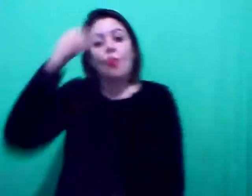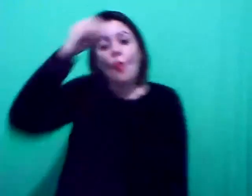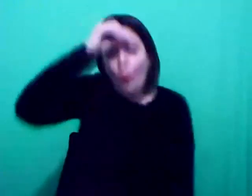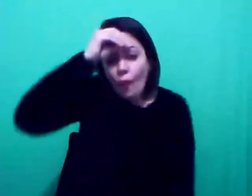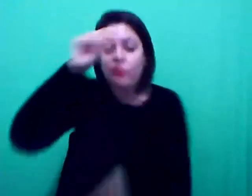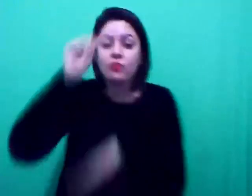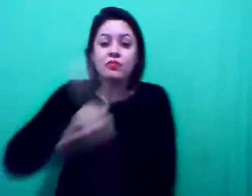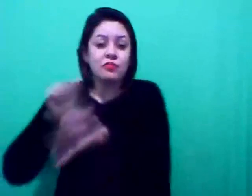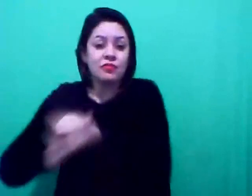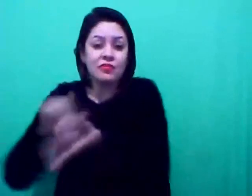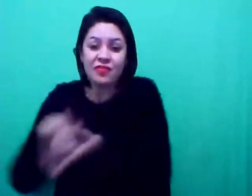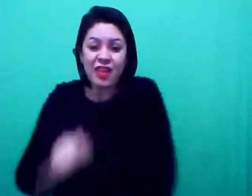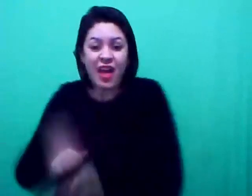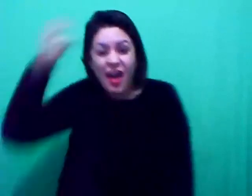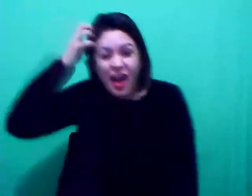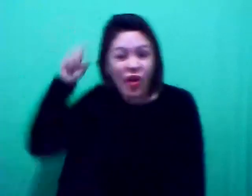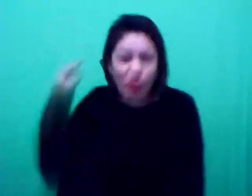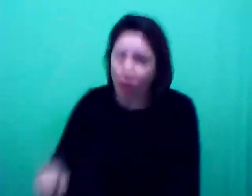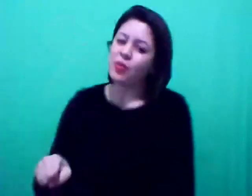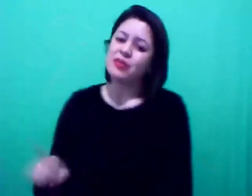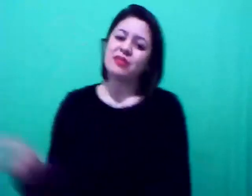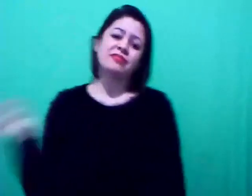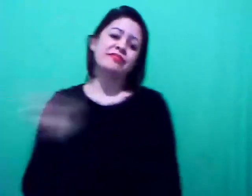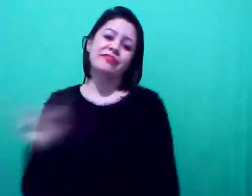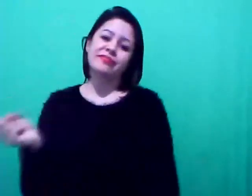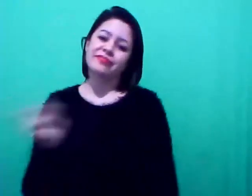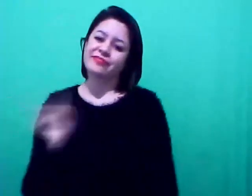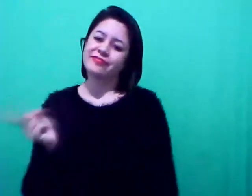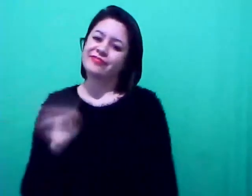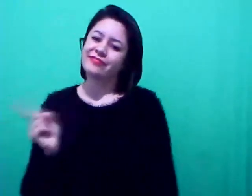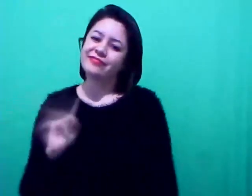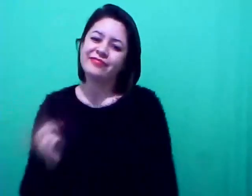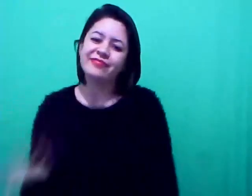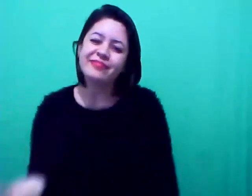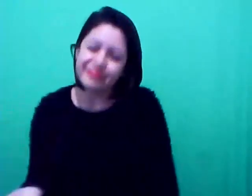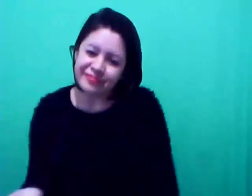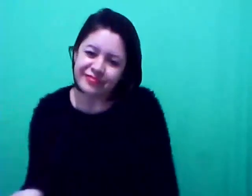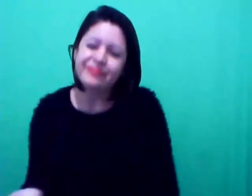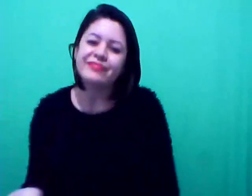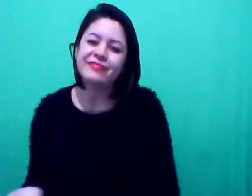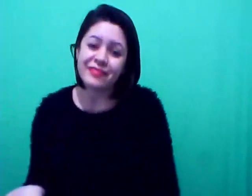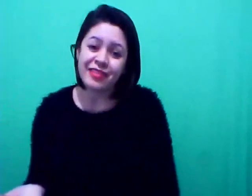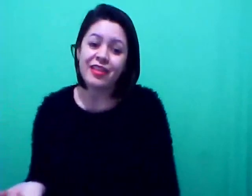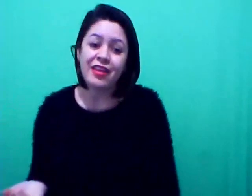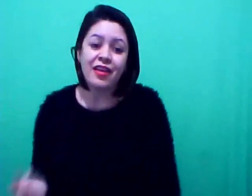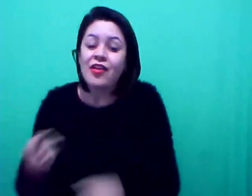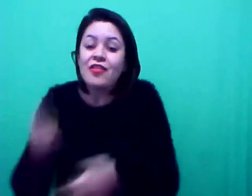Então, o surdo, como ele não consegue ter essa língua, ele tem um atraso na leitura, ele tem um atraso no conhecimento,